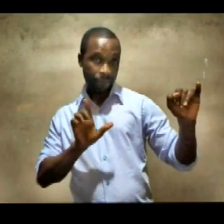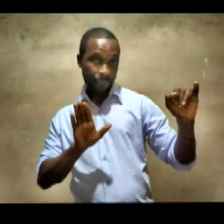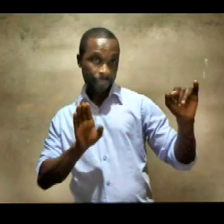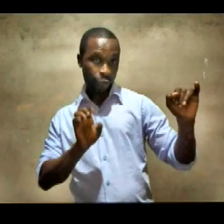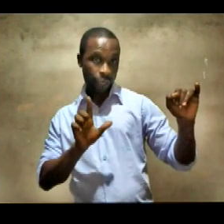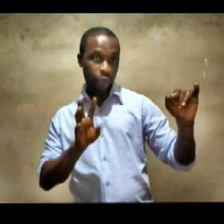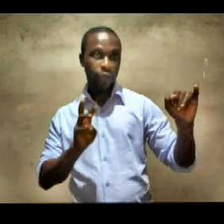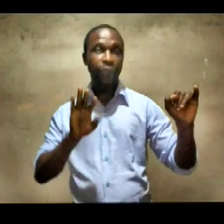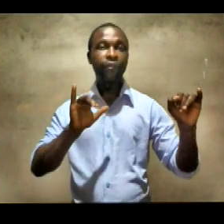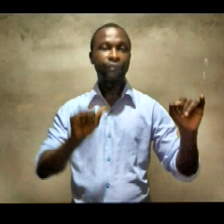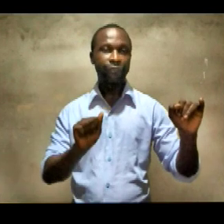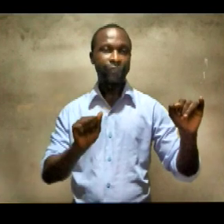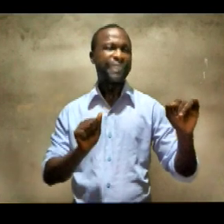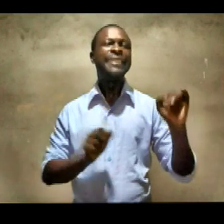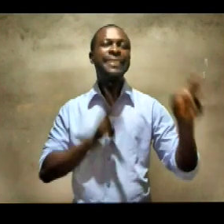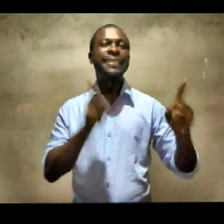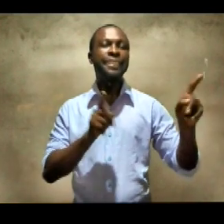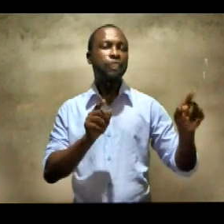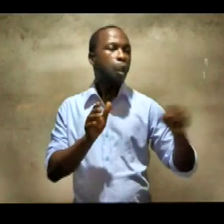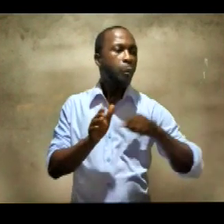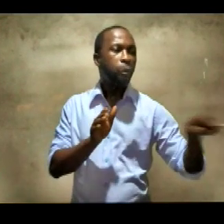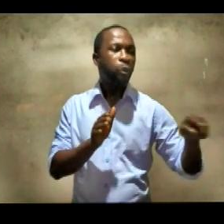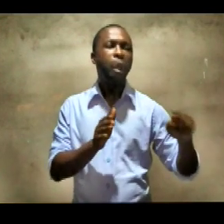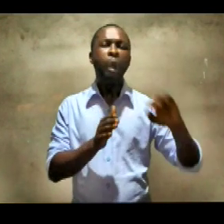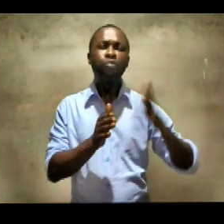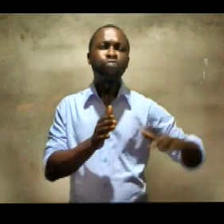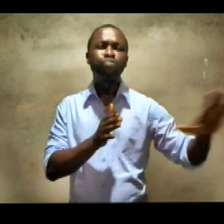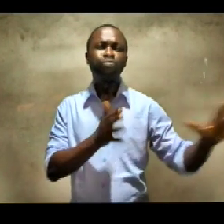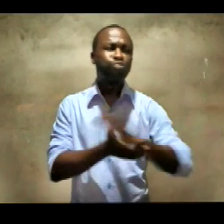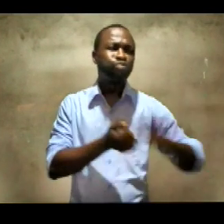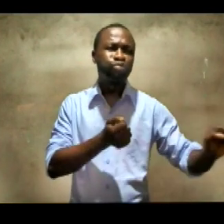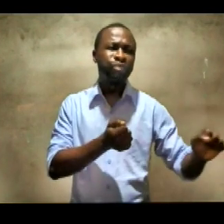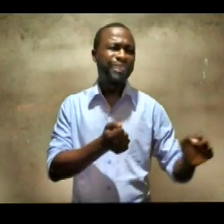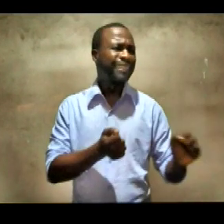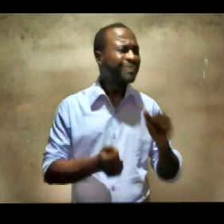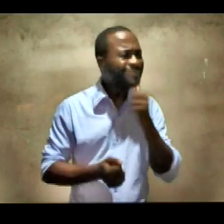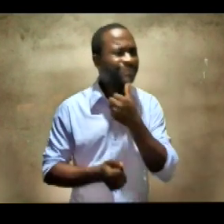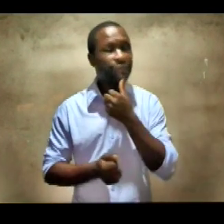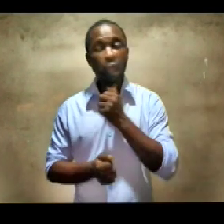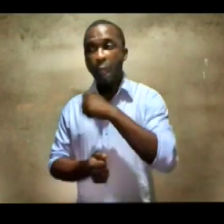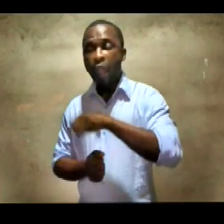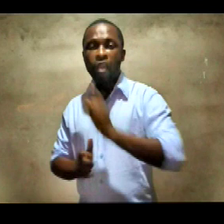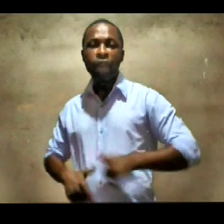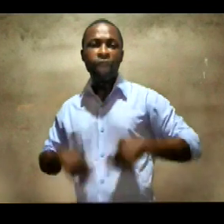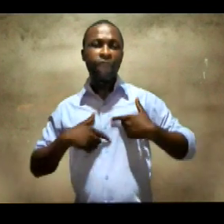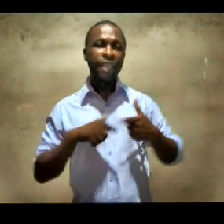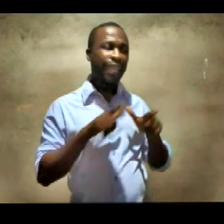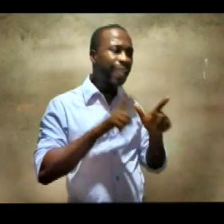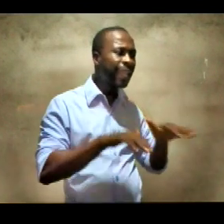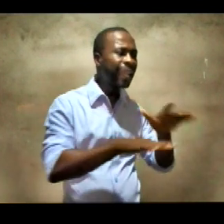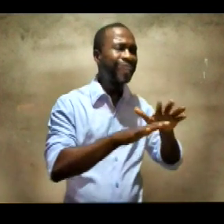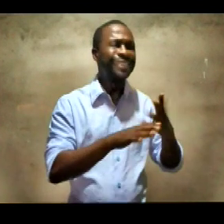impatience par les populations du Sud. Ce sera la fin d'un long calvaire. Charles Abessolo, au bas de CRTV Sud.